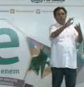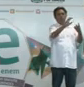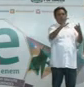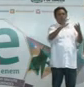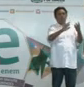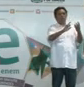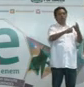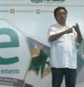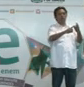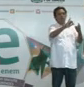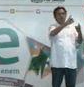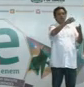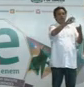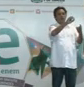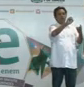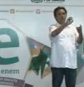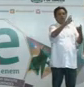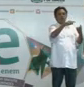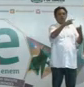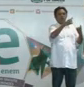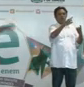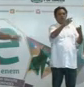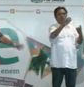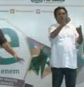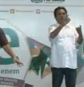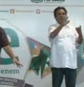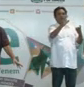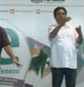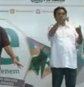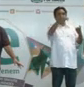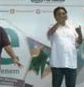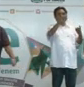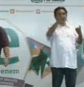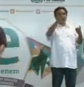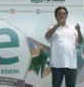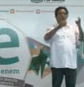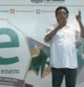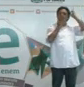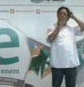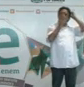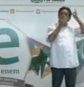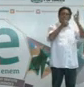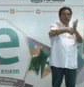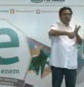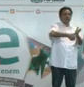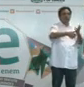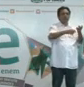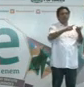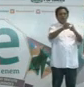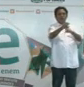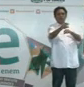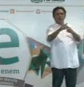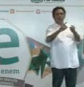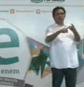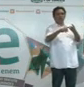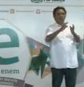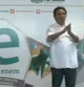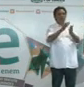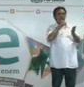Anchieta com o seu teatro para o índio e algumas cartas, por exemplo. Mais a carta do Peruvai de